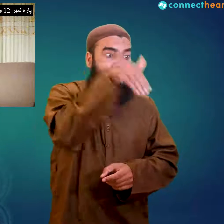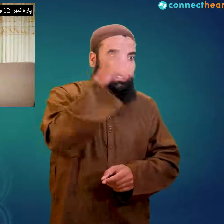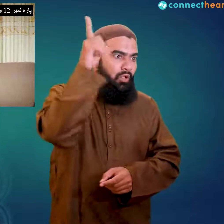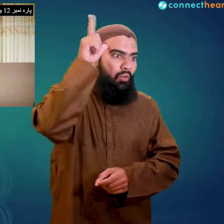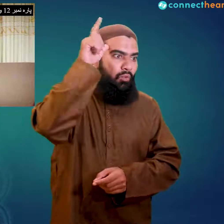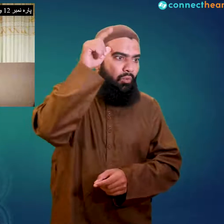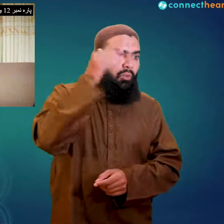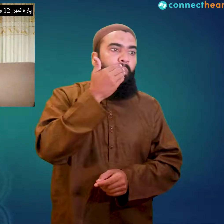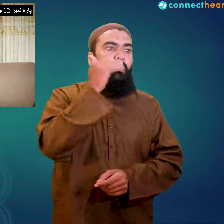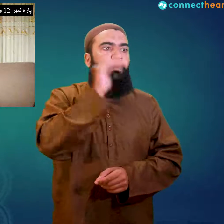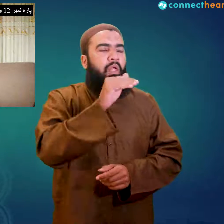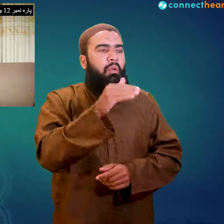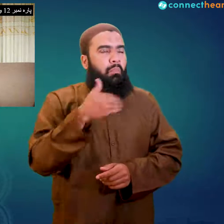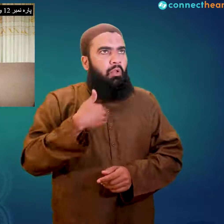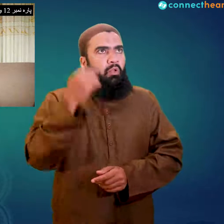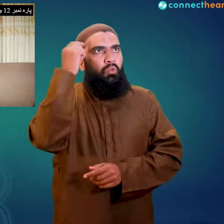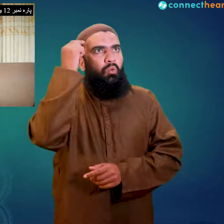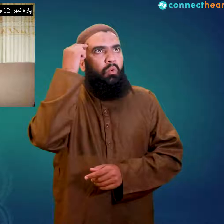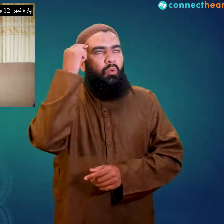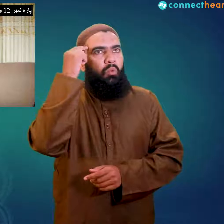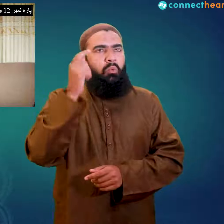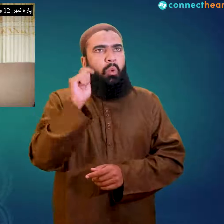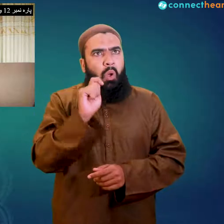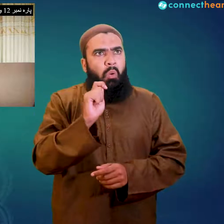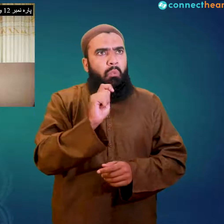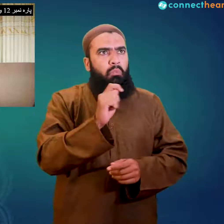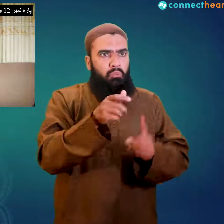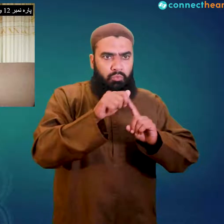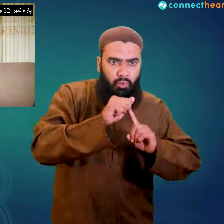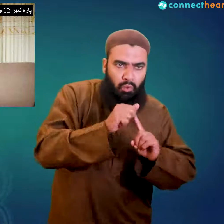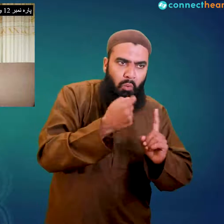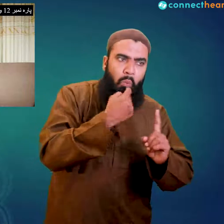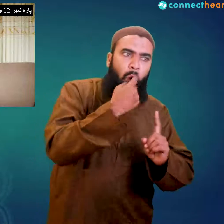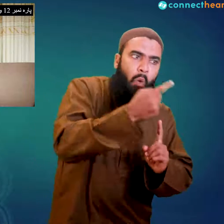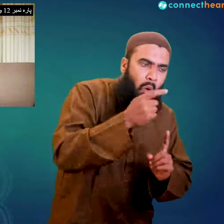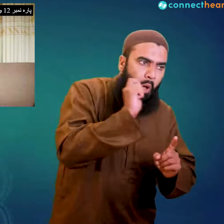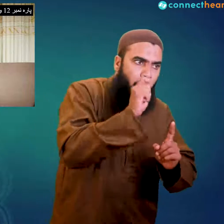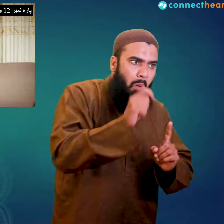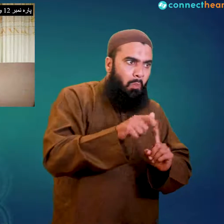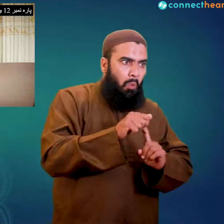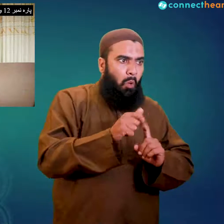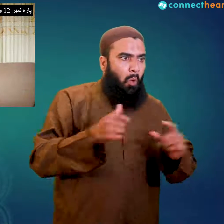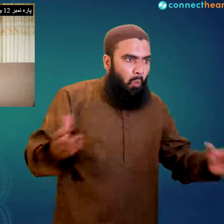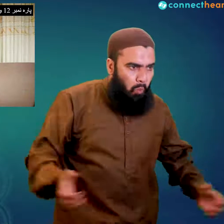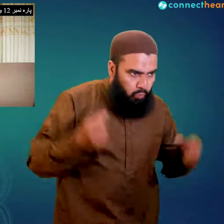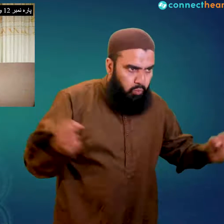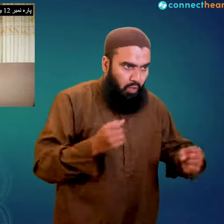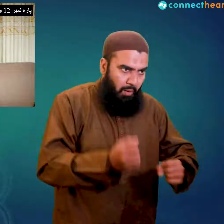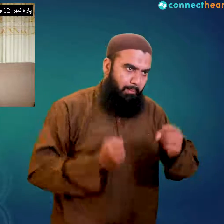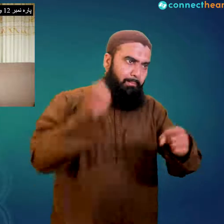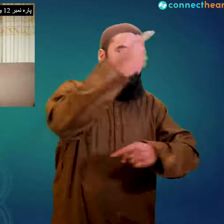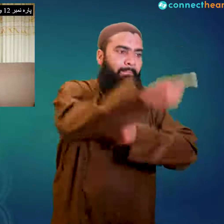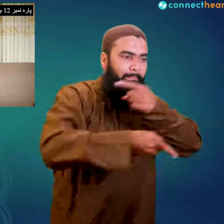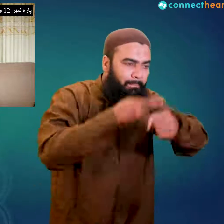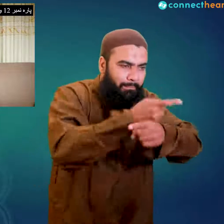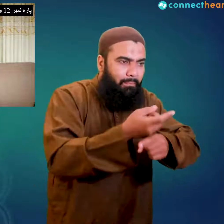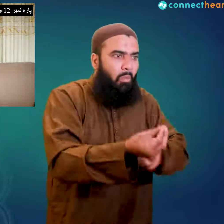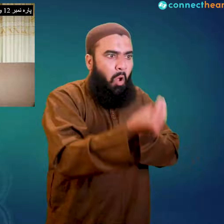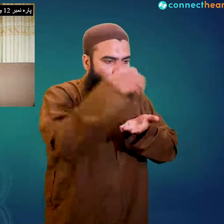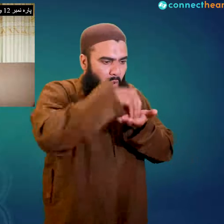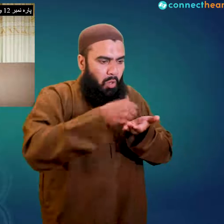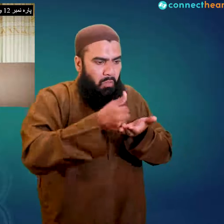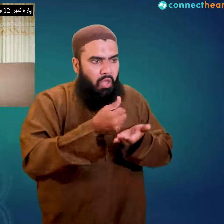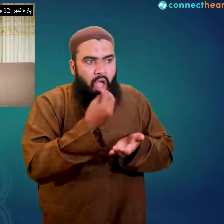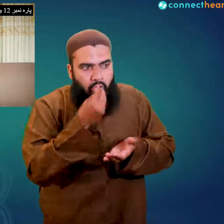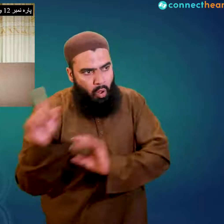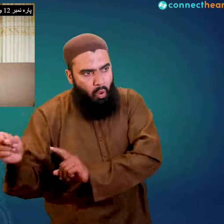بتایا گیا کہ تمہارا رازق اللہ ہے، اور اللہ نے اپنے فضل سے اپنے اوپر یہ ذمہ لے لیا